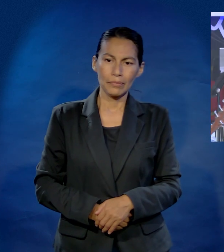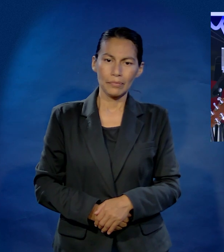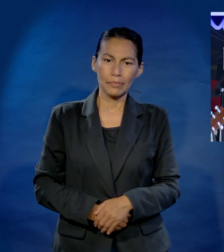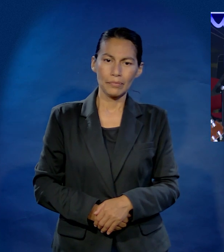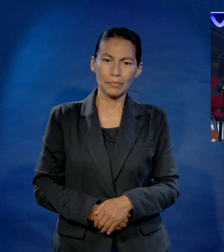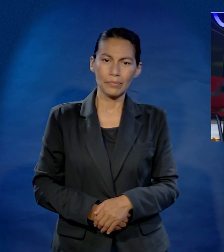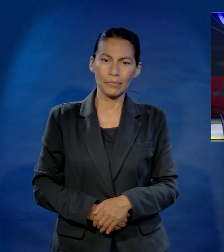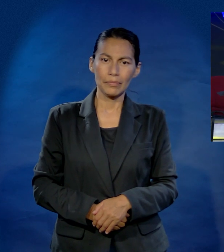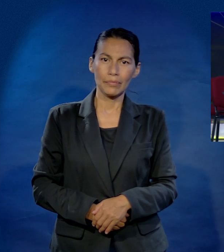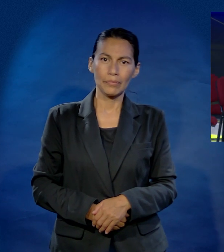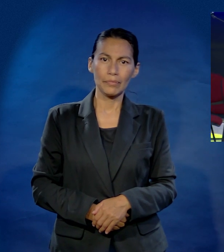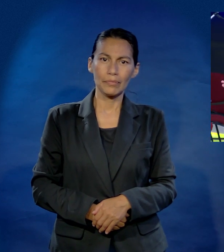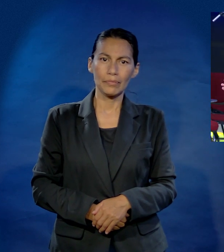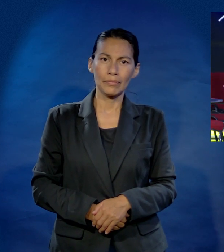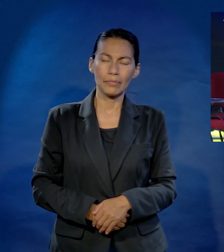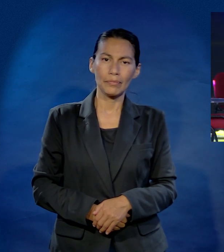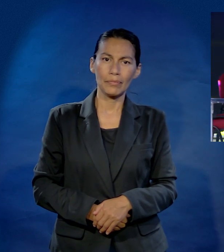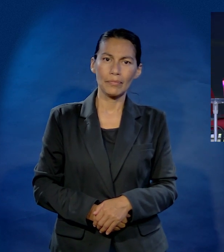Hoy